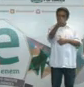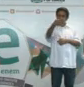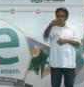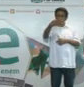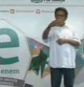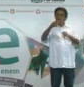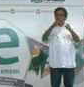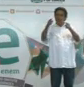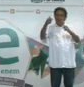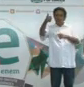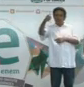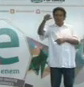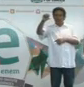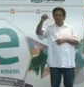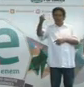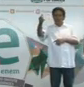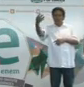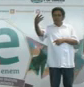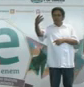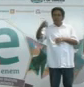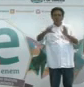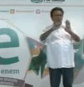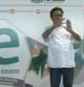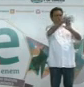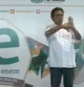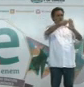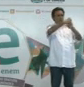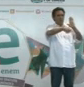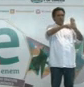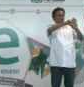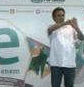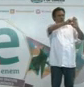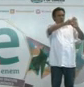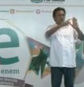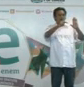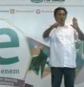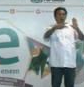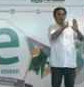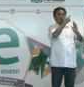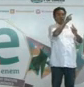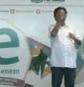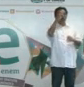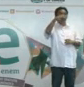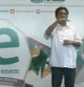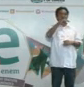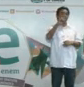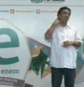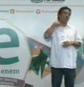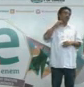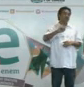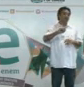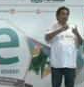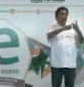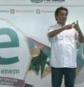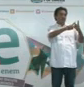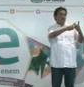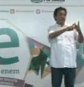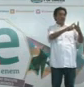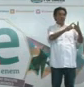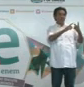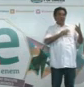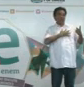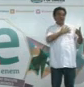1964. Um parágrafo do menino foi comparando o que houve lá em Minas Gerais com a ditadura militar.